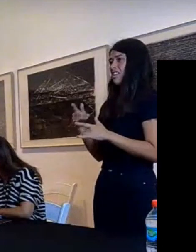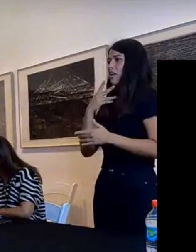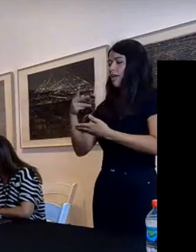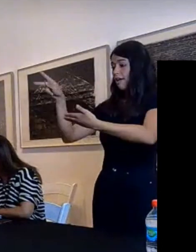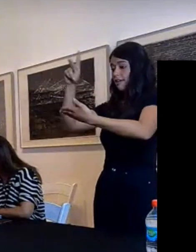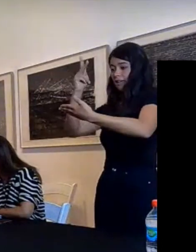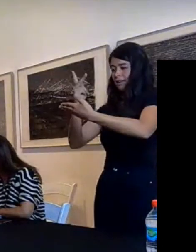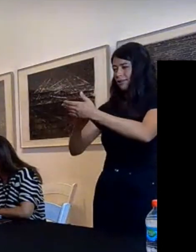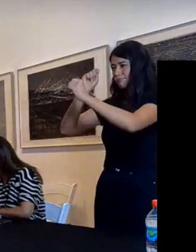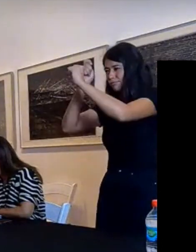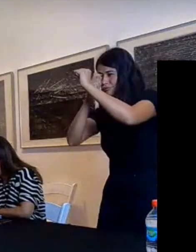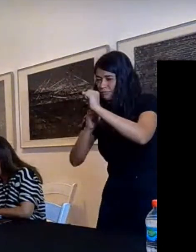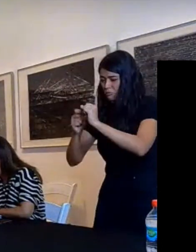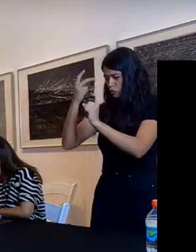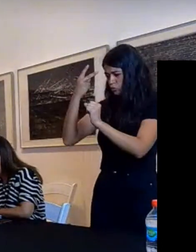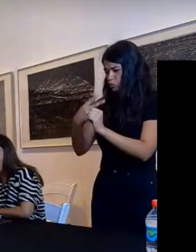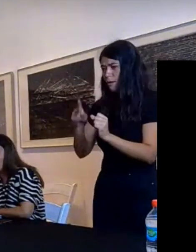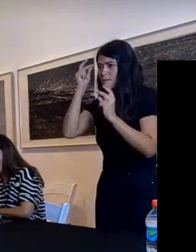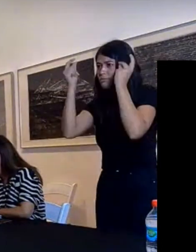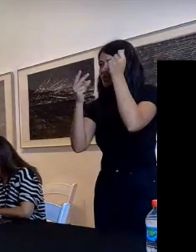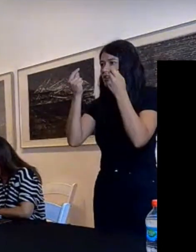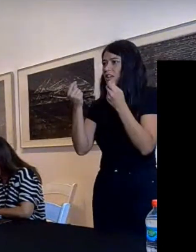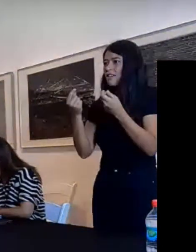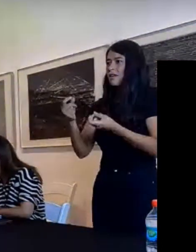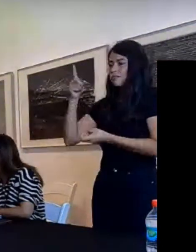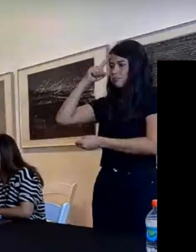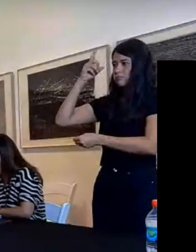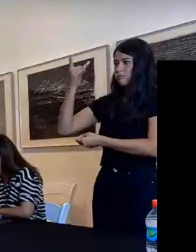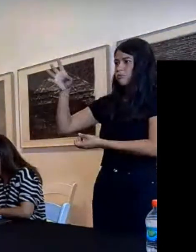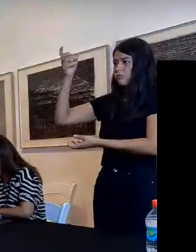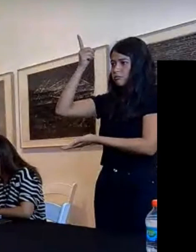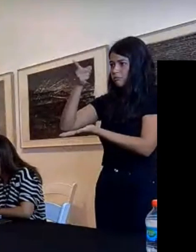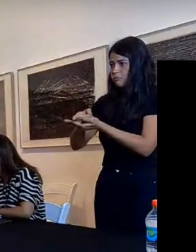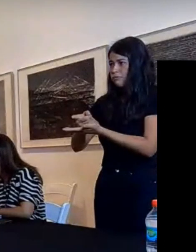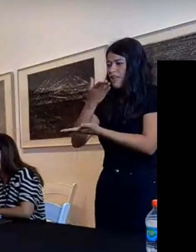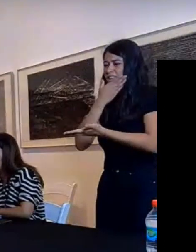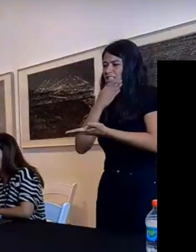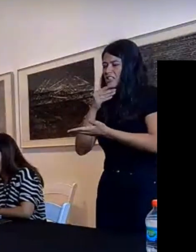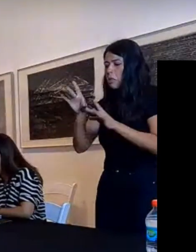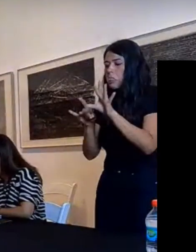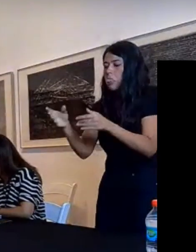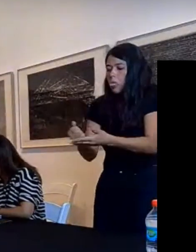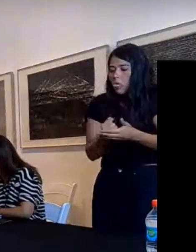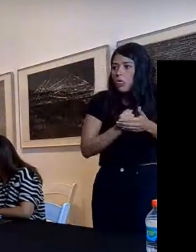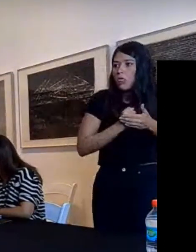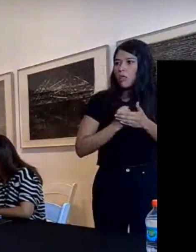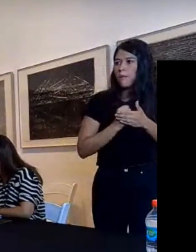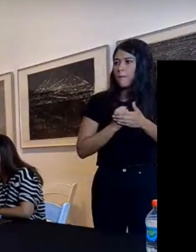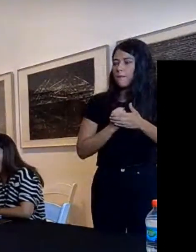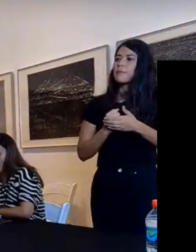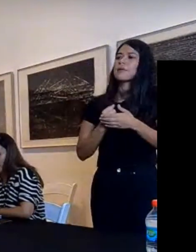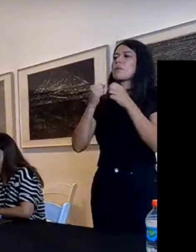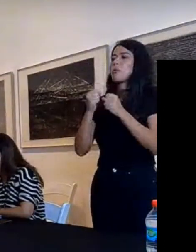pinturas, sus esculturas, sus creaciones sean monopolizadas para el goce estético de coleccionistas privilegiados que